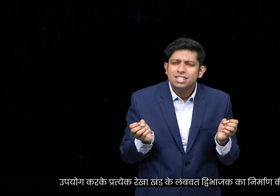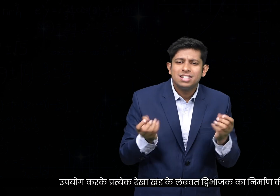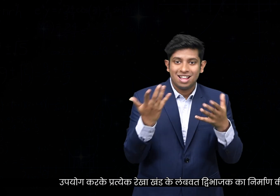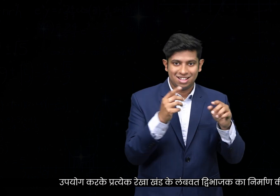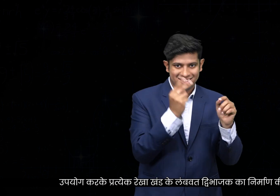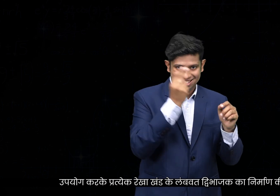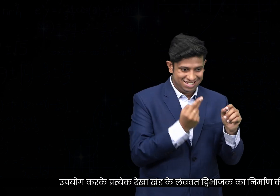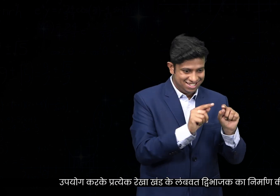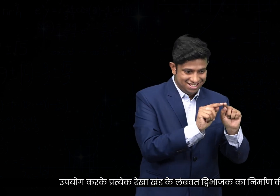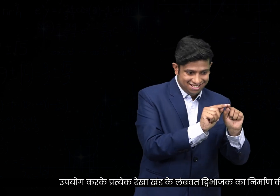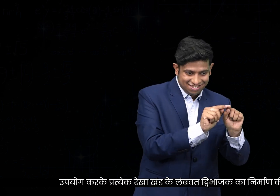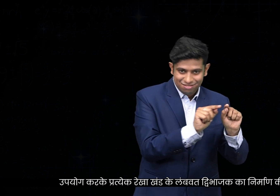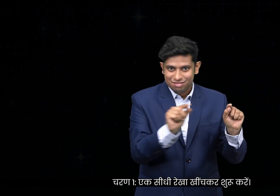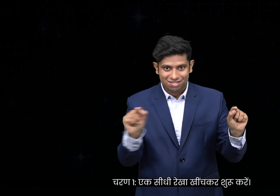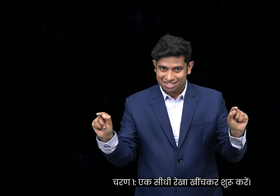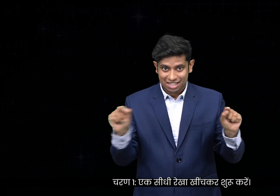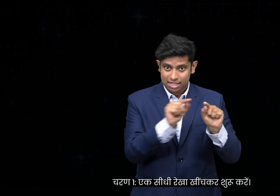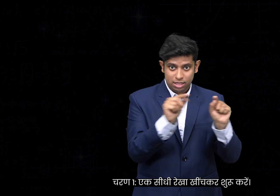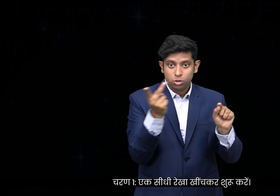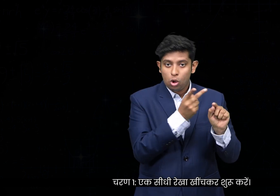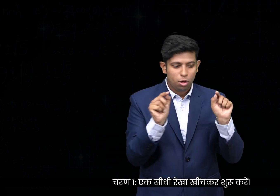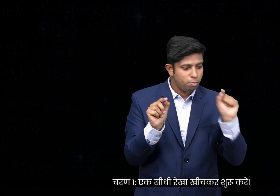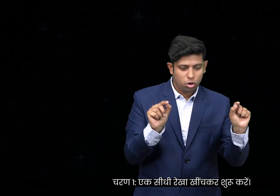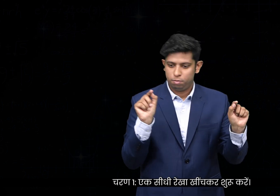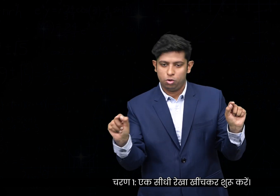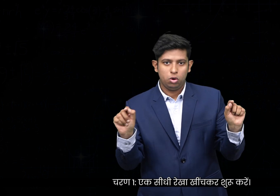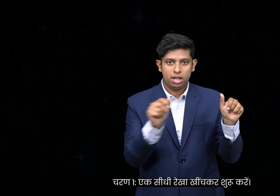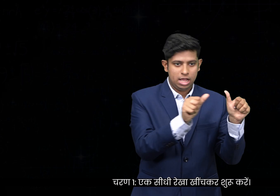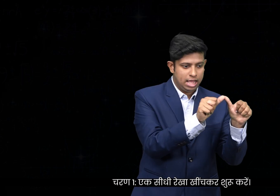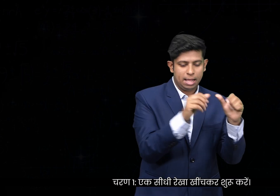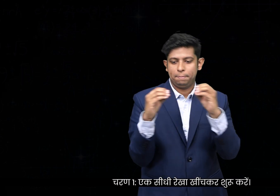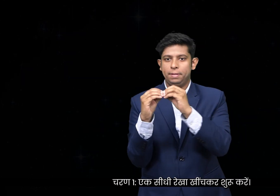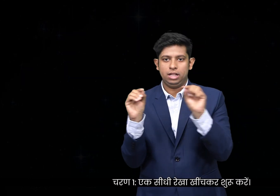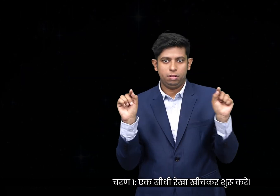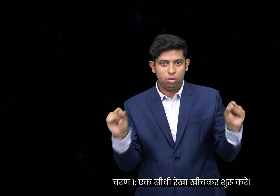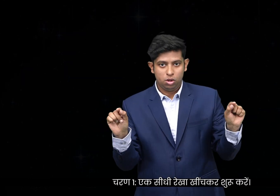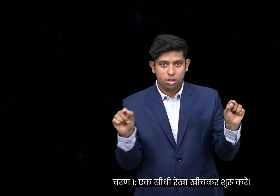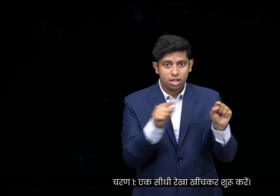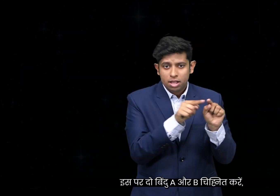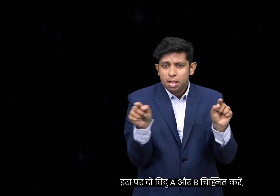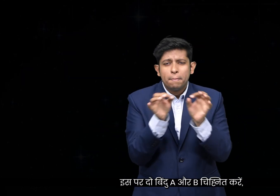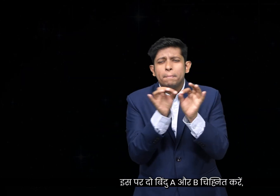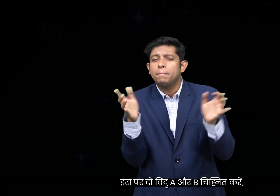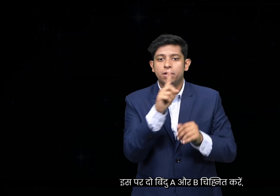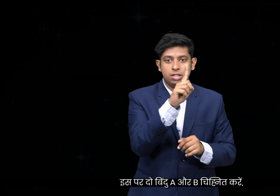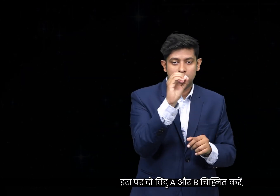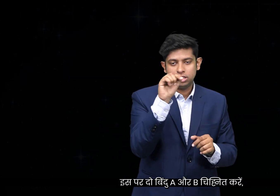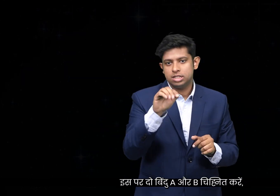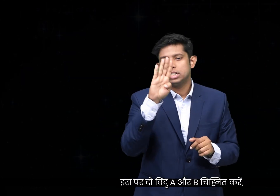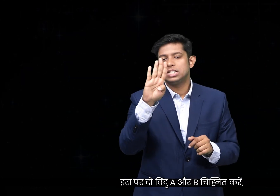का निर्माण कीजिए। चरण 1, एक सीधी रेखा खींचकर शुरू करें। इस पर दो बिंदु